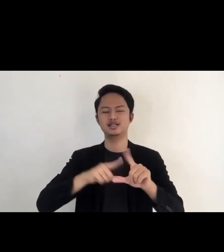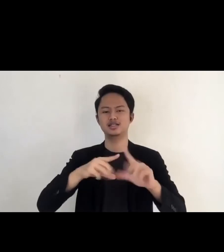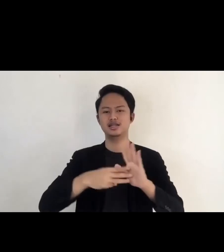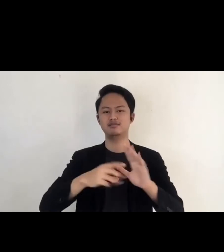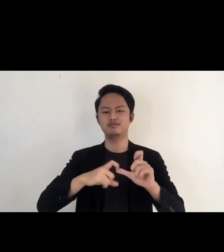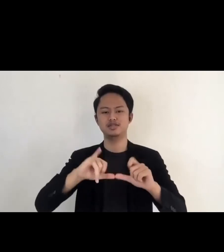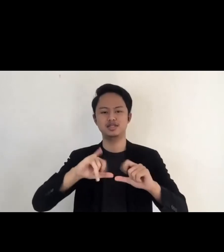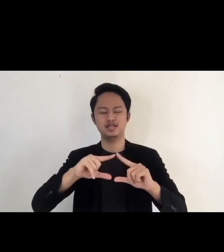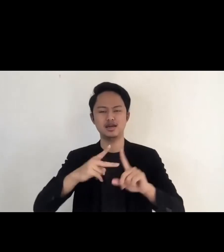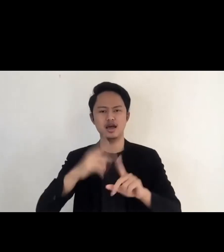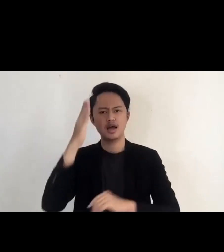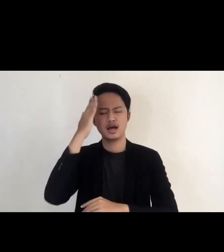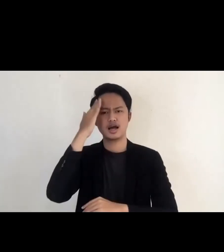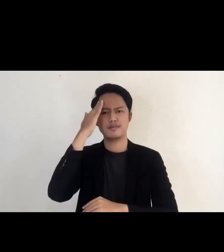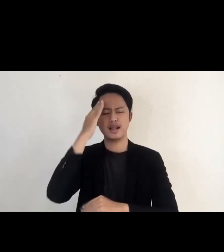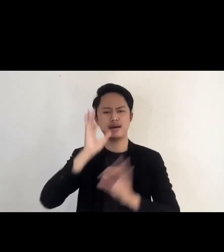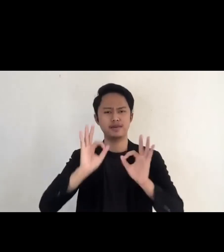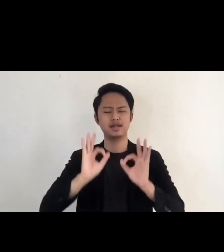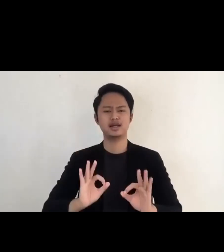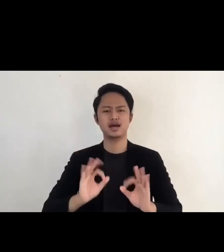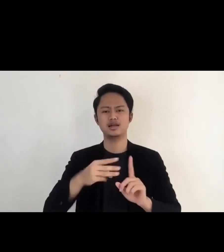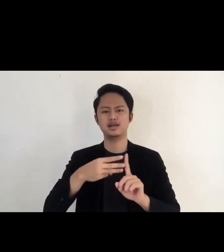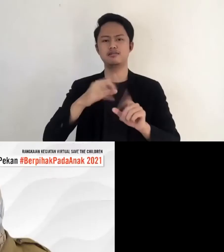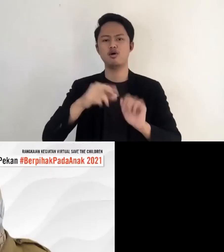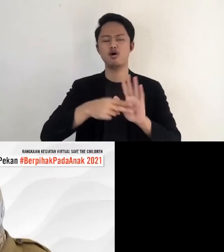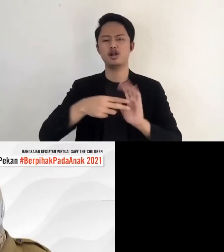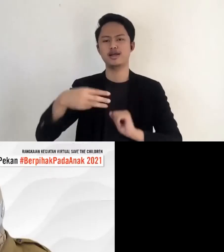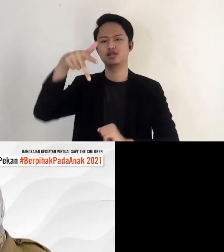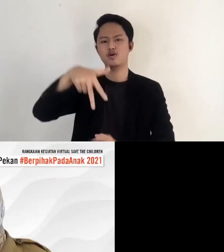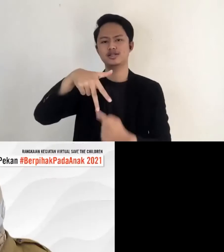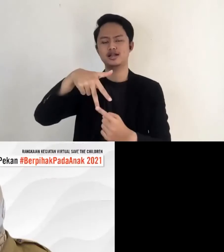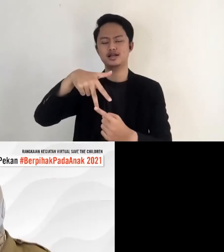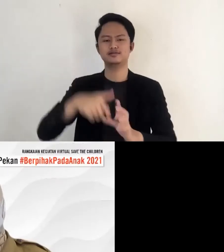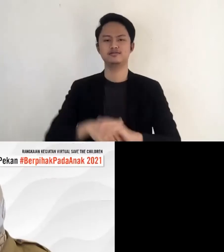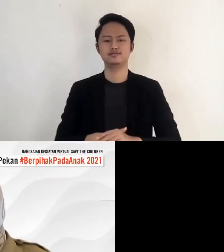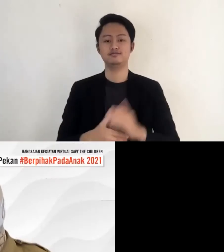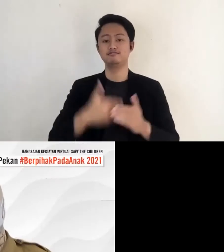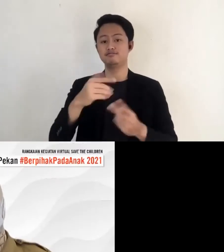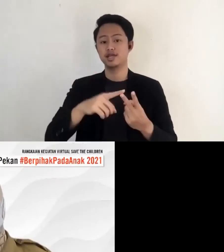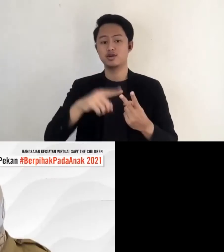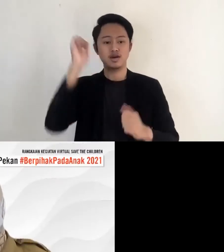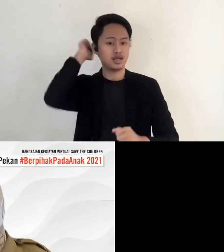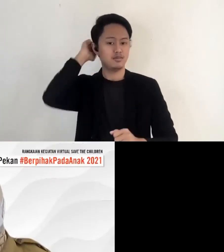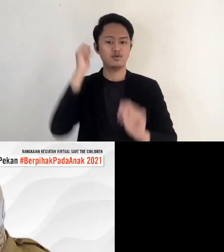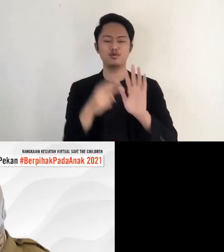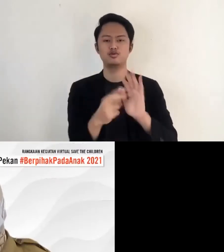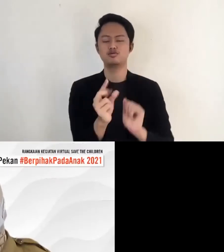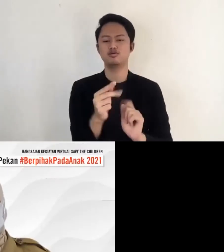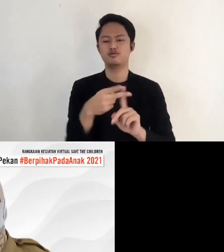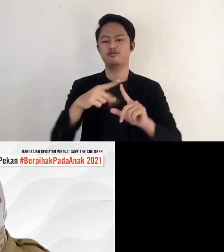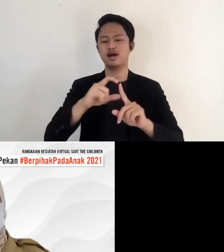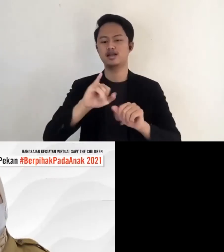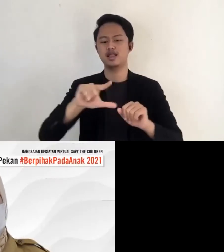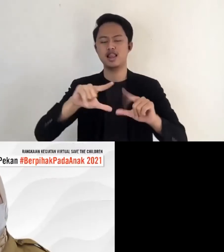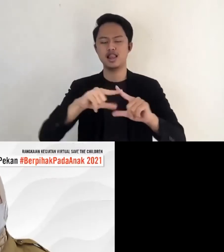Pendidikan Kabupaten Bone, Provinsi Sulawesi Selatan. Kemudian ada Ibu Nurpadilah SPD, Guru Kunjung